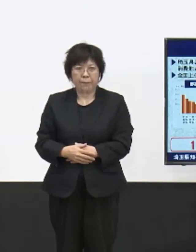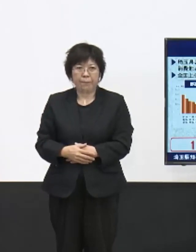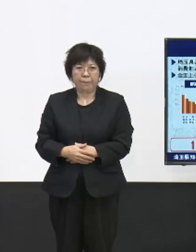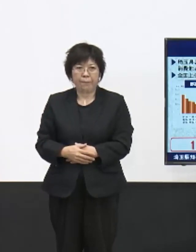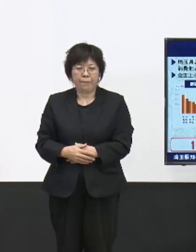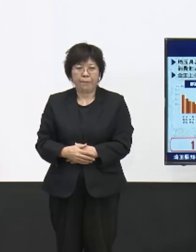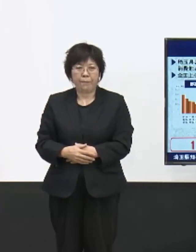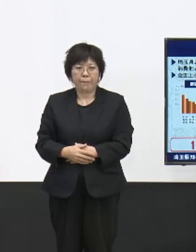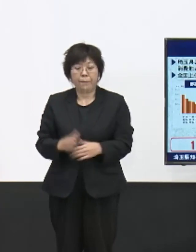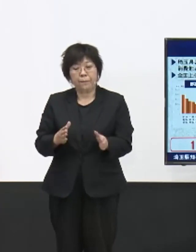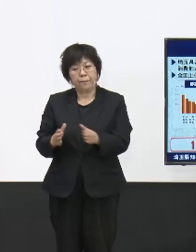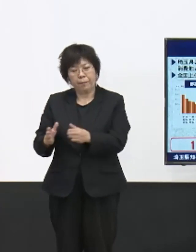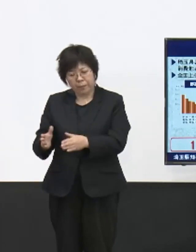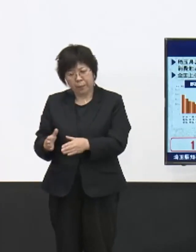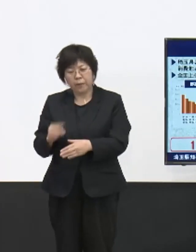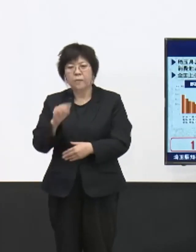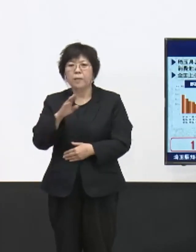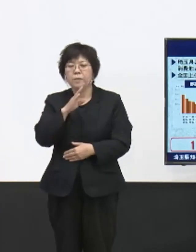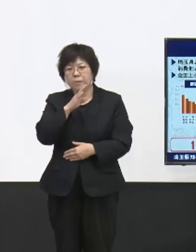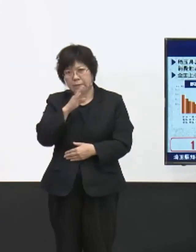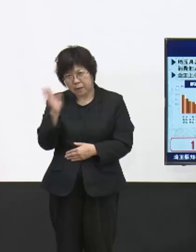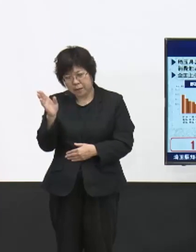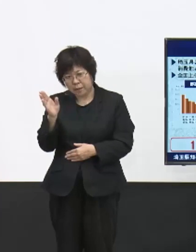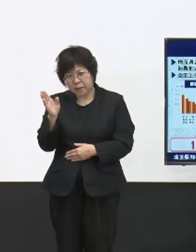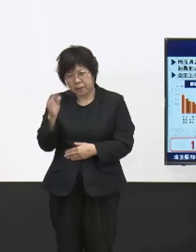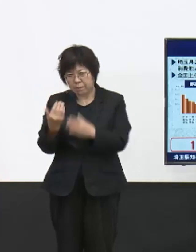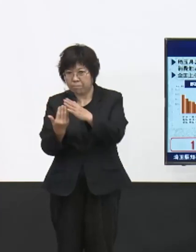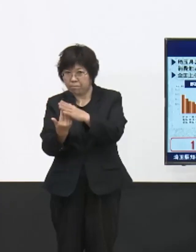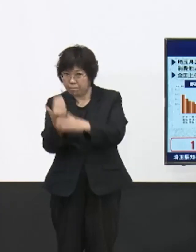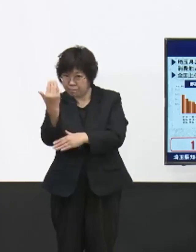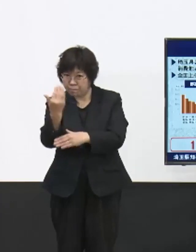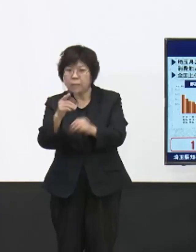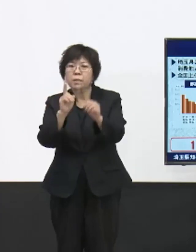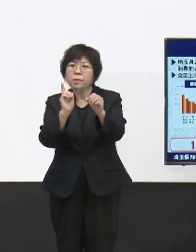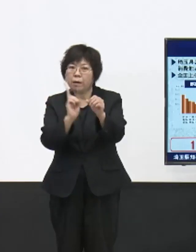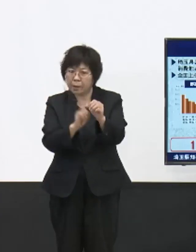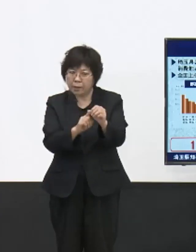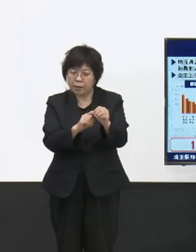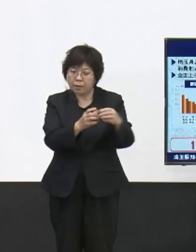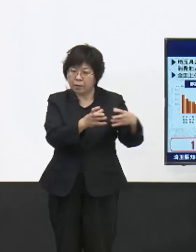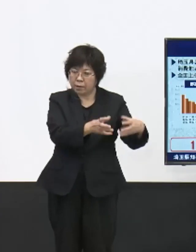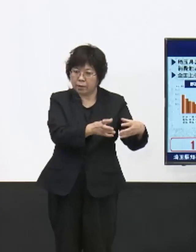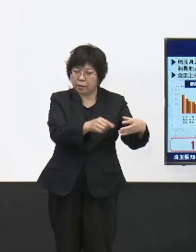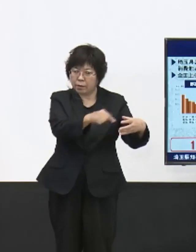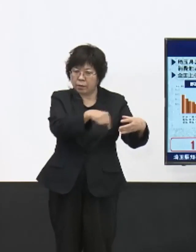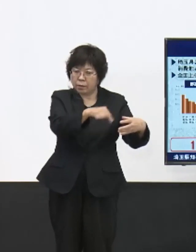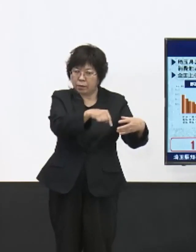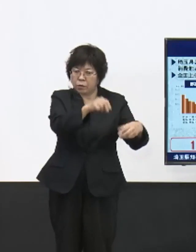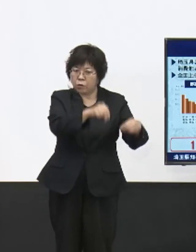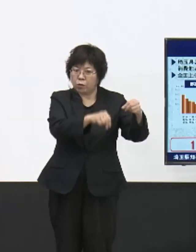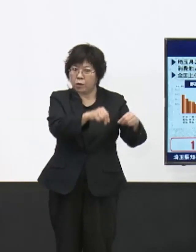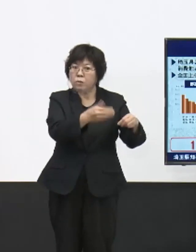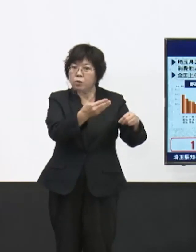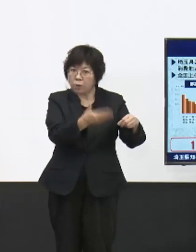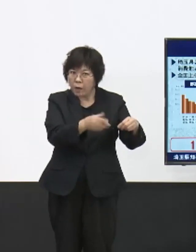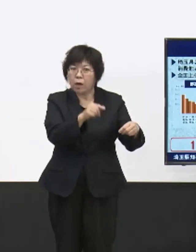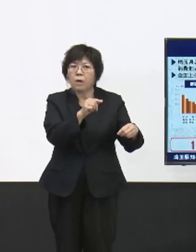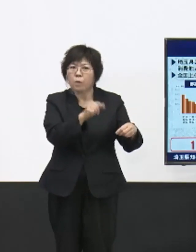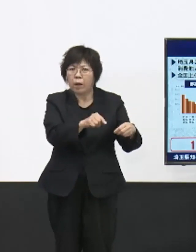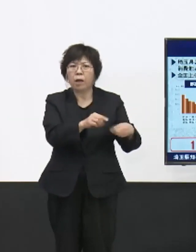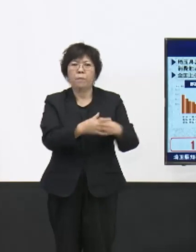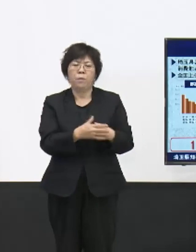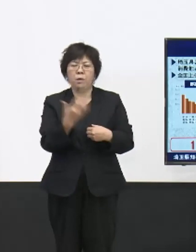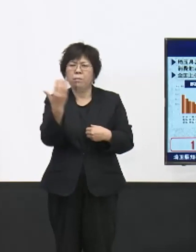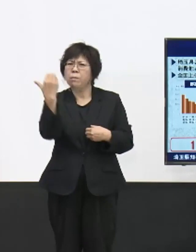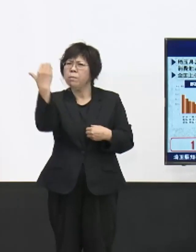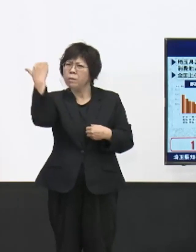。で、勝てるためにどう連携するのかというのは、これいろんな形があって、これ今までもたくさんあり